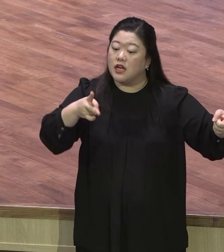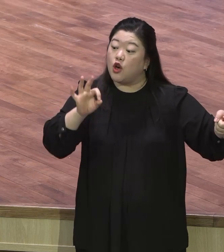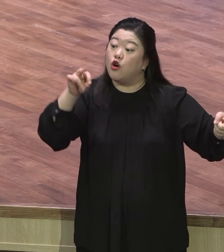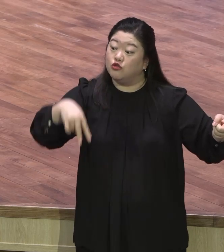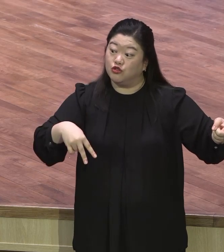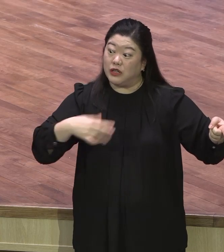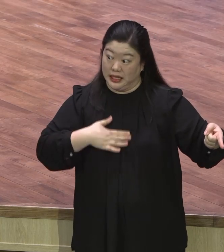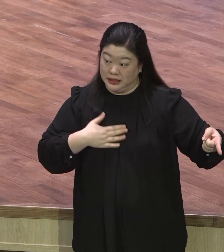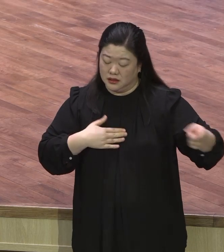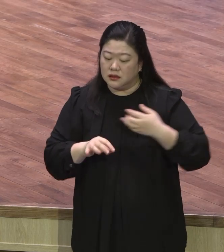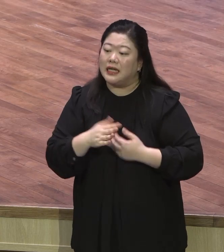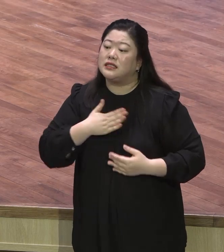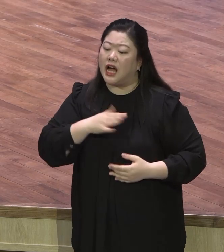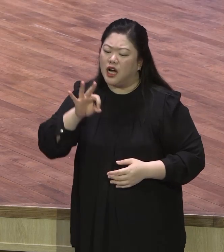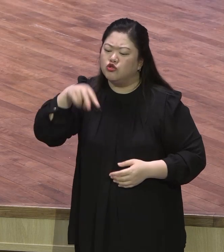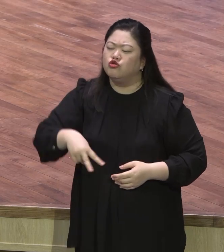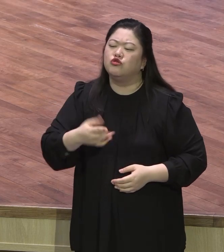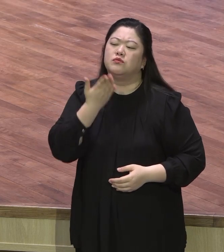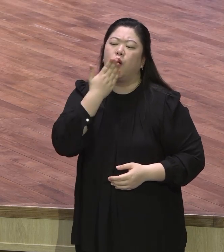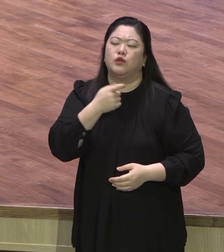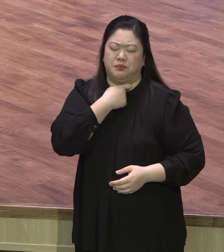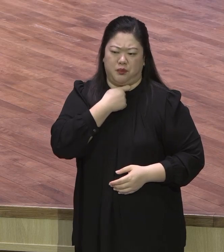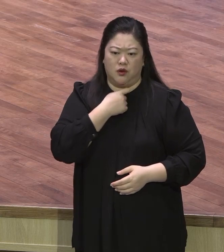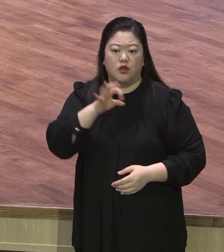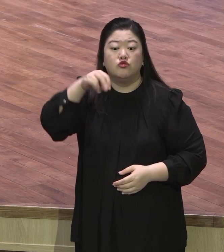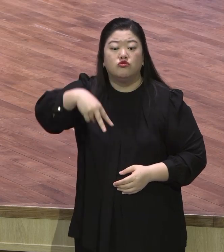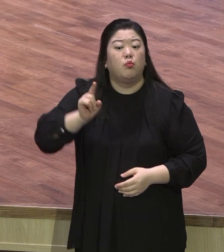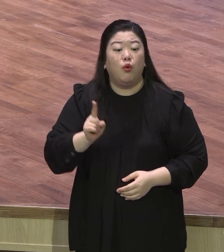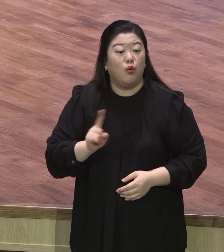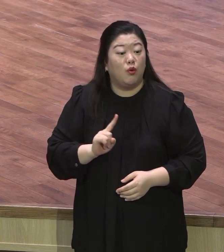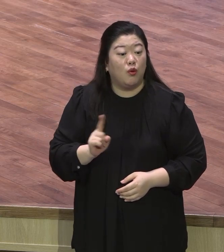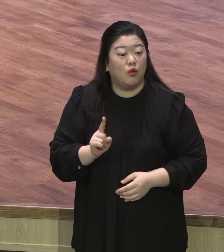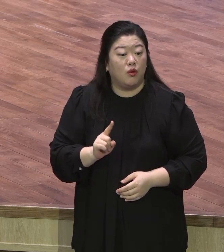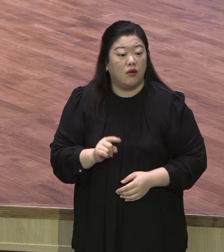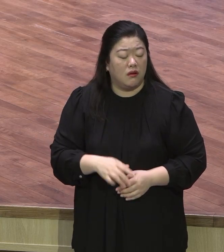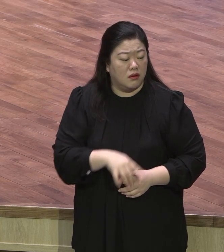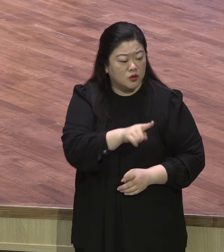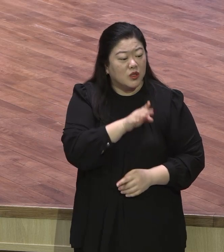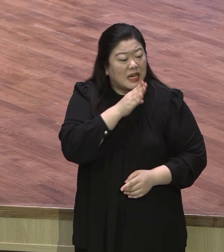알아 그러더라고요. 그렇게 말했어요. 그러니까 남편이 너 참기름 좋아하잖아.